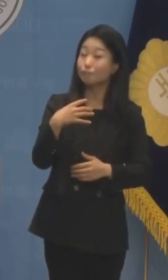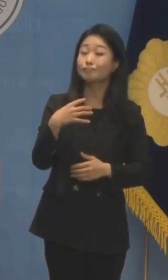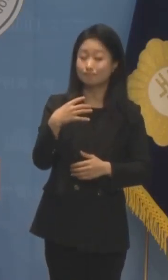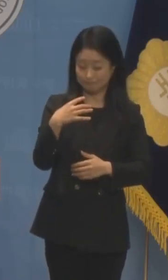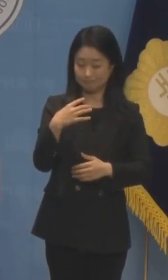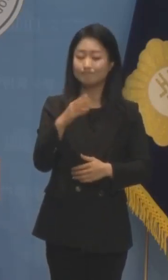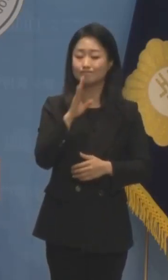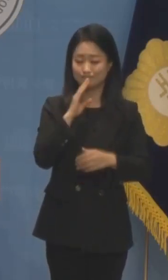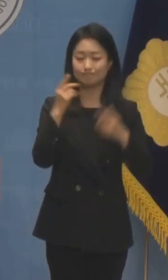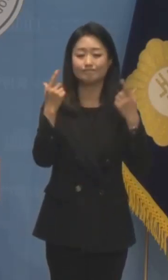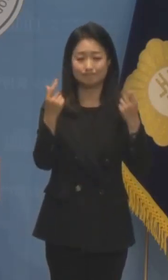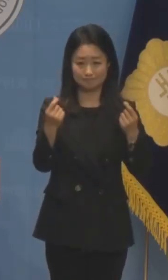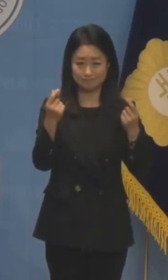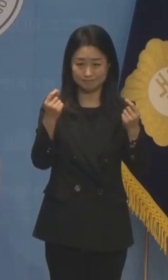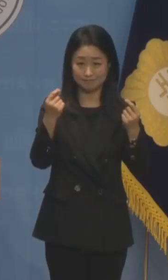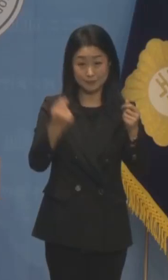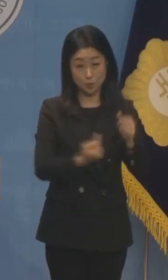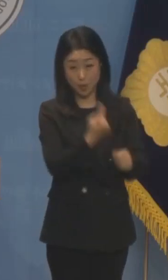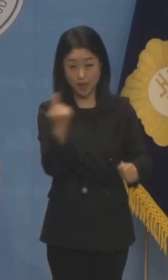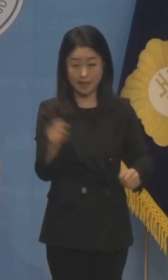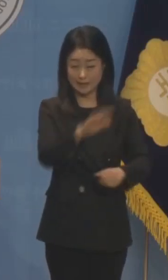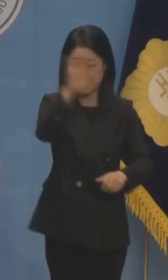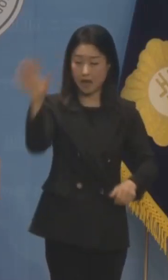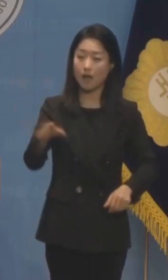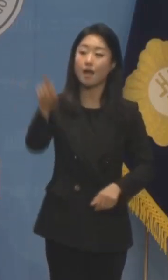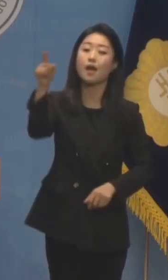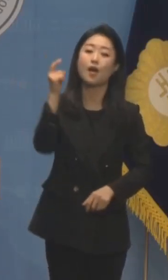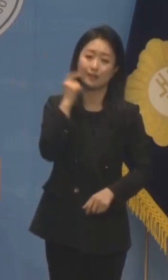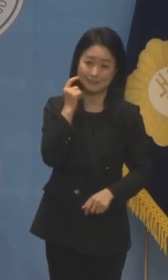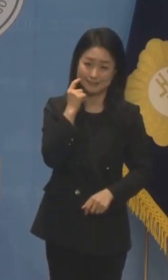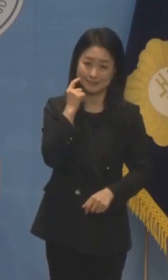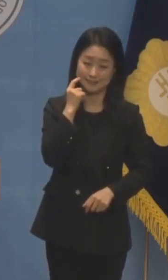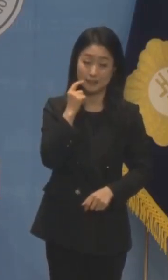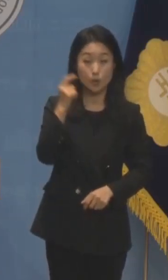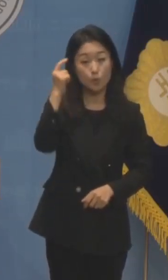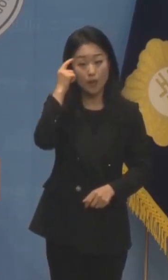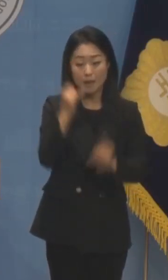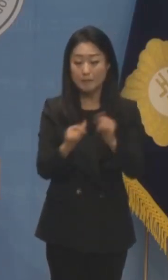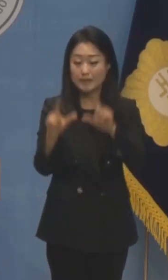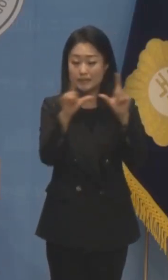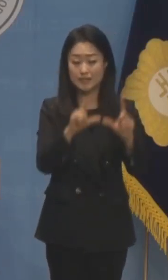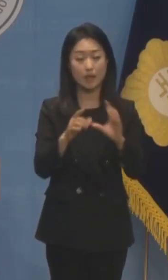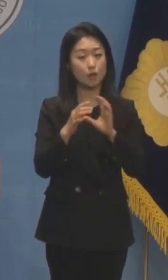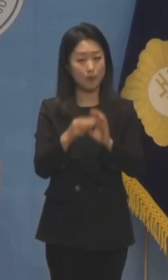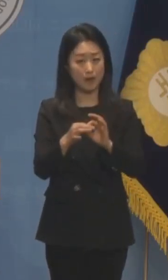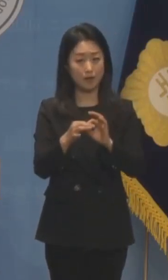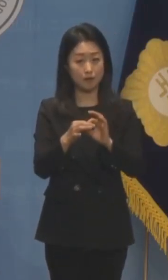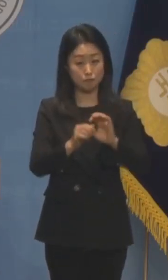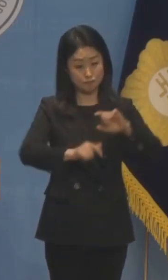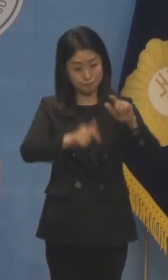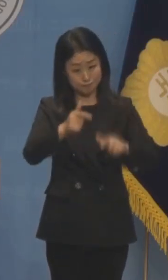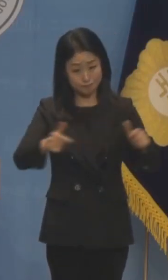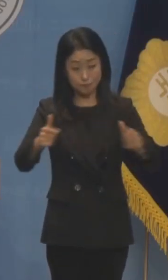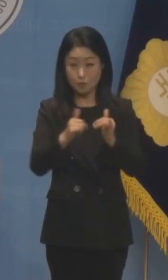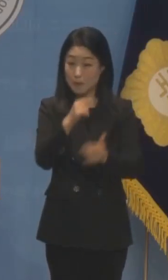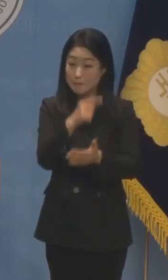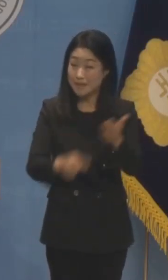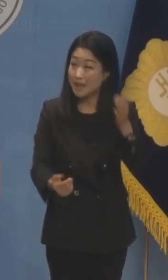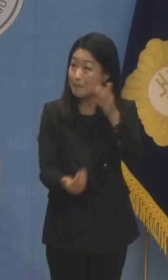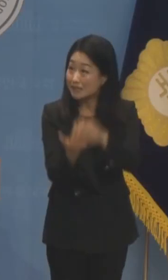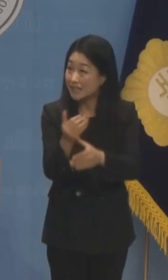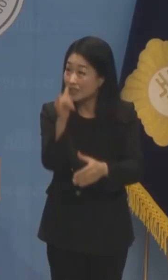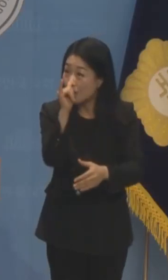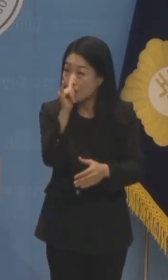맞습니다. 나머지는 모두 거짓입니다. 특히 민생 등 여러 분야에서 국민의 피해가